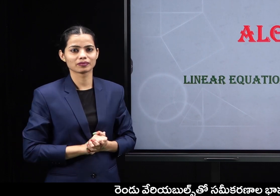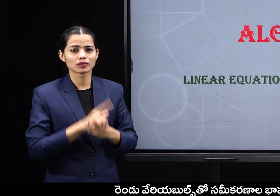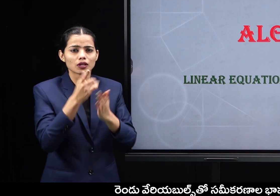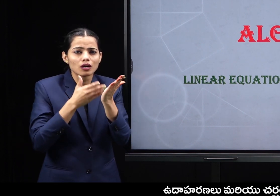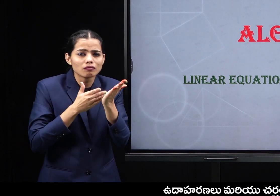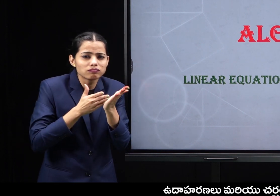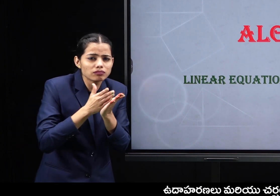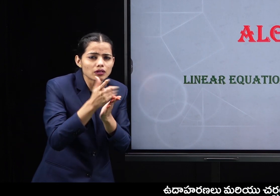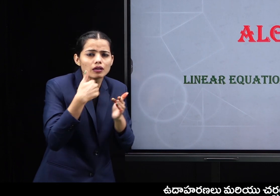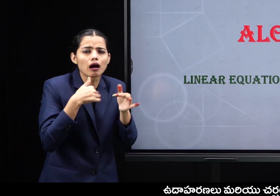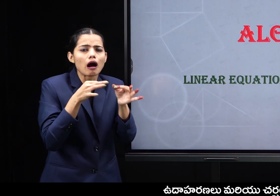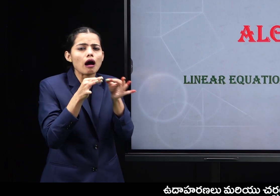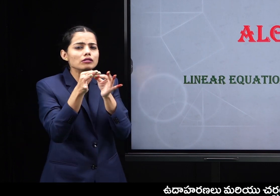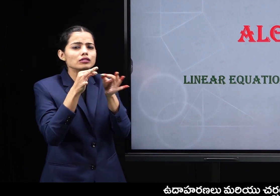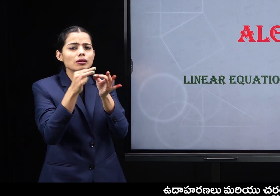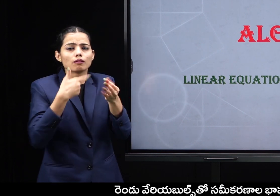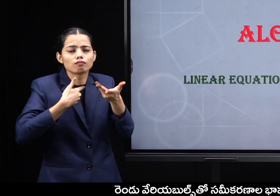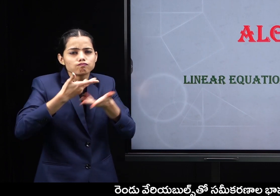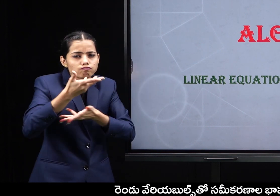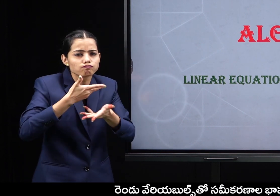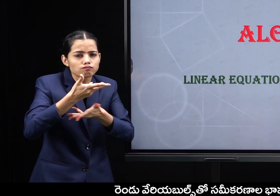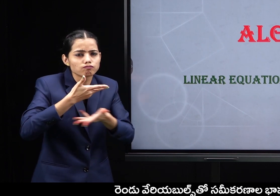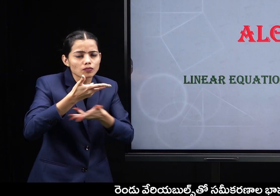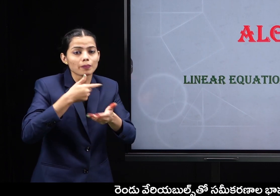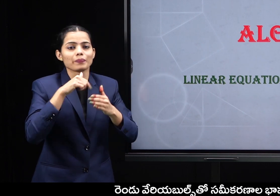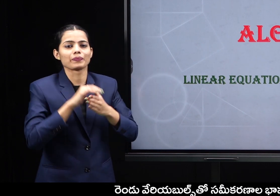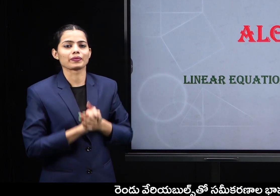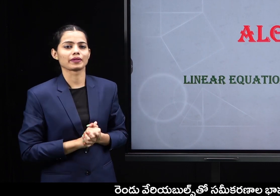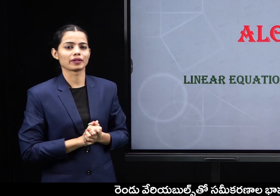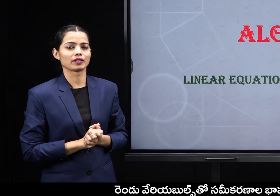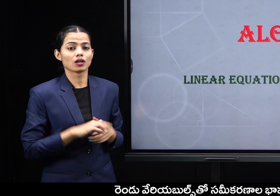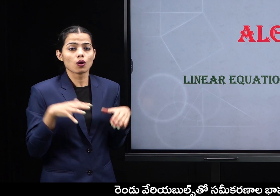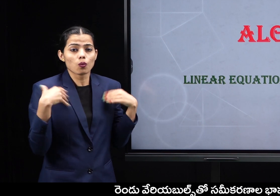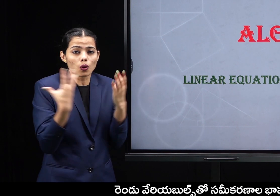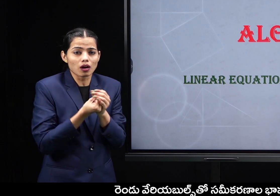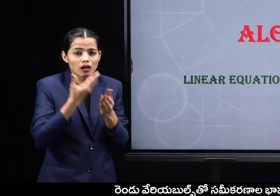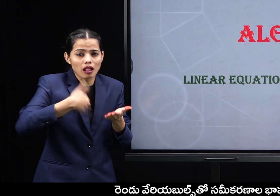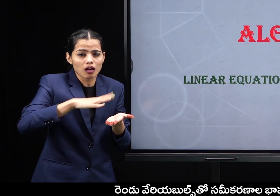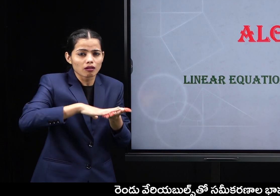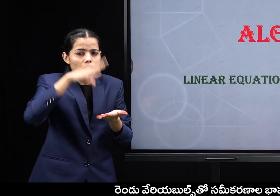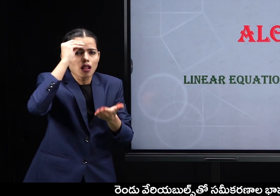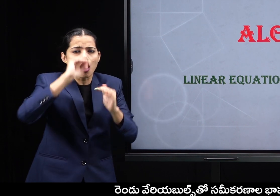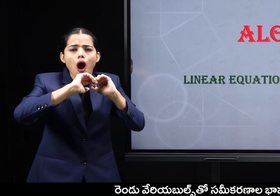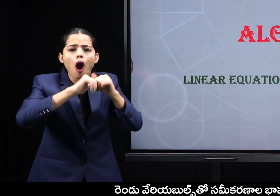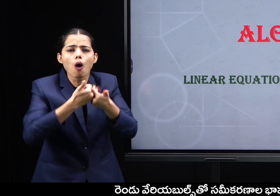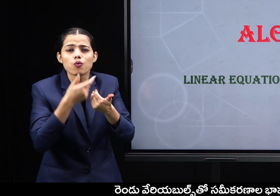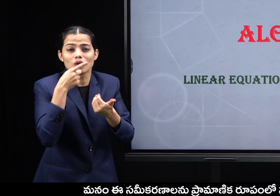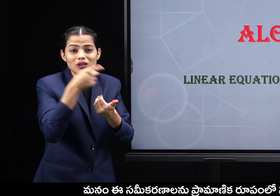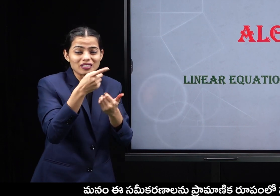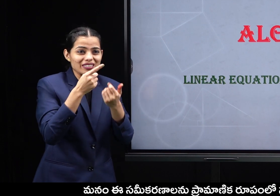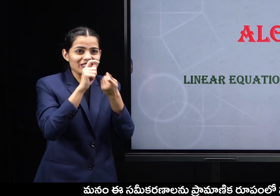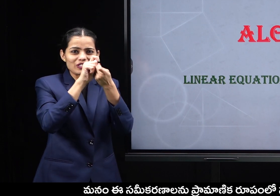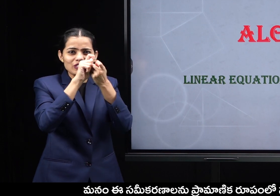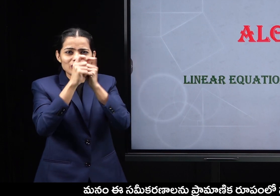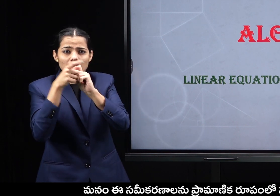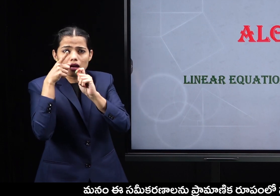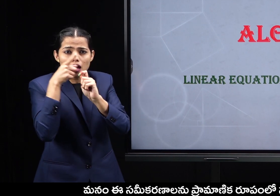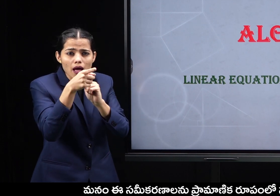ఉదాహరణలు మరియు చర్చల ద్వారా రెండు వేరియబుల్స్తో సమీకరణాల భావనను అన్వేషించడం. మనం ఈ